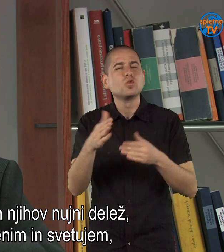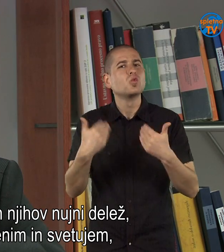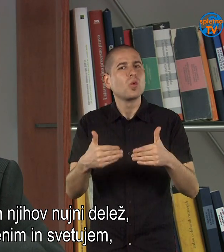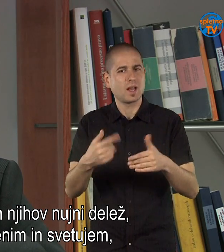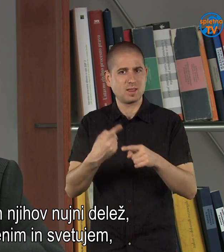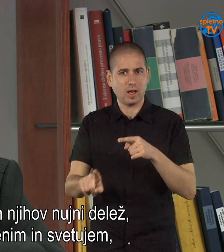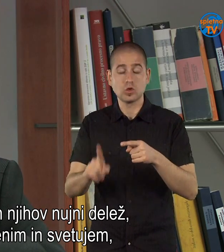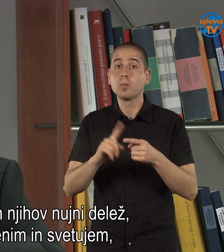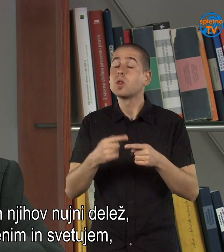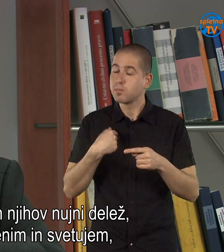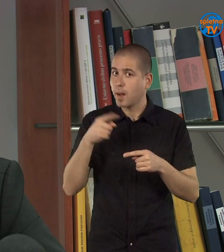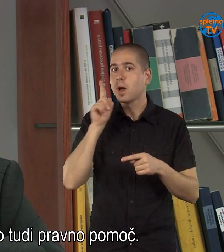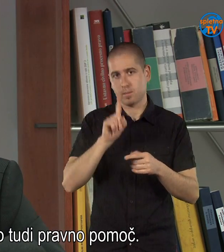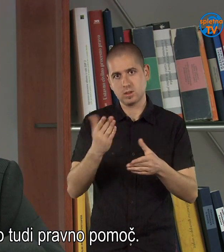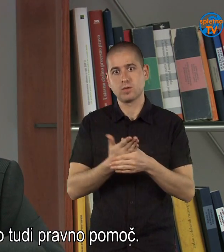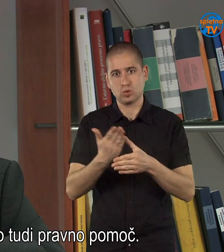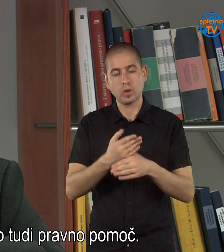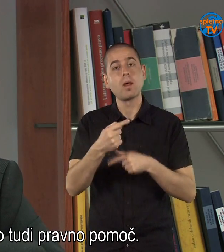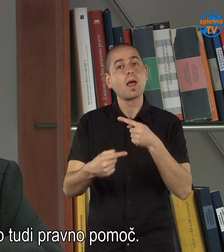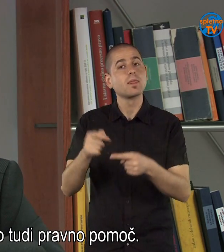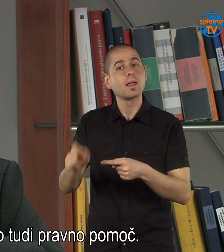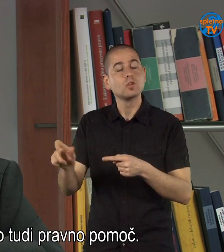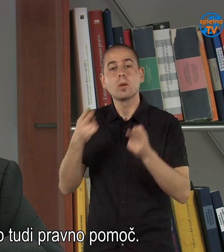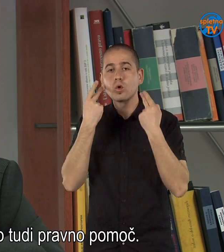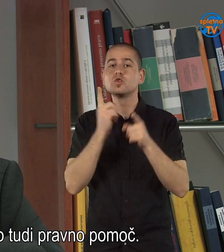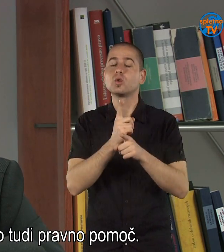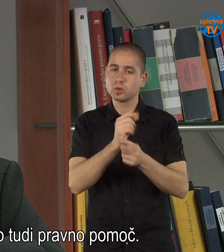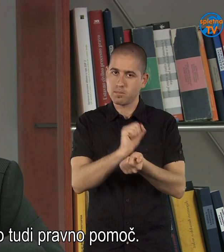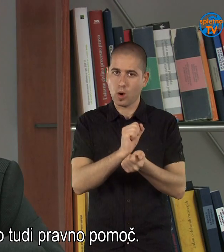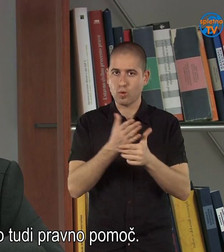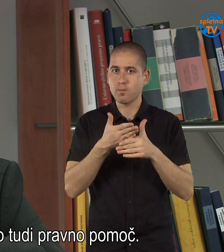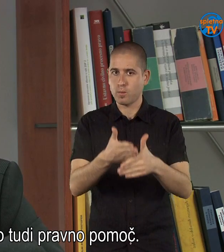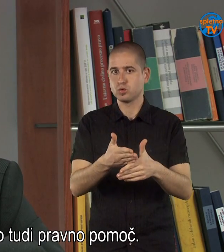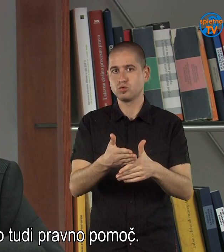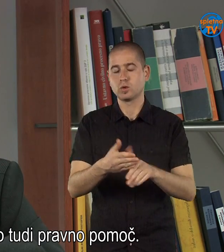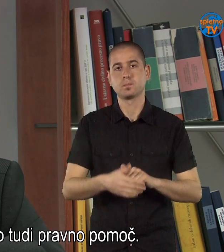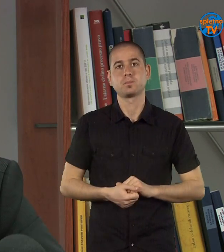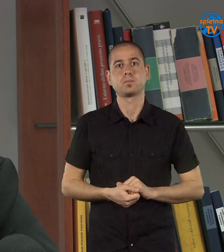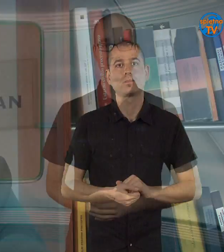pa menim in svetujem, da dediči poiščejo tudi pravno pomoč.